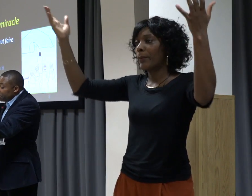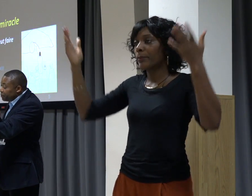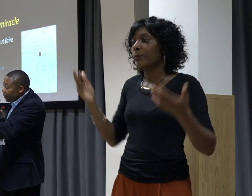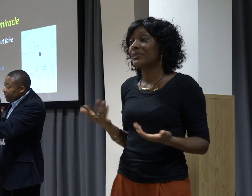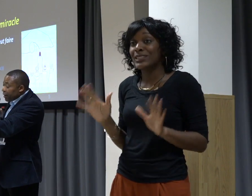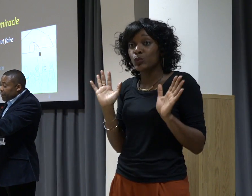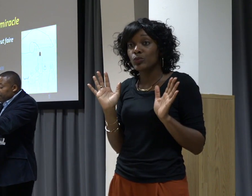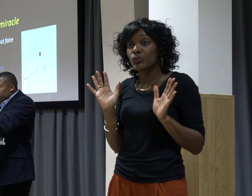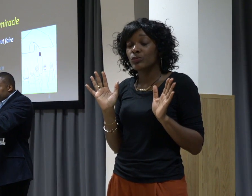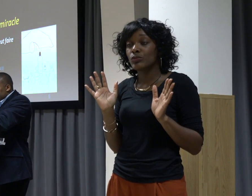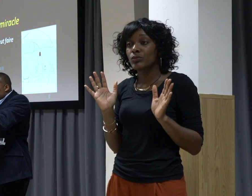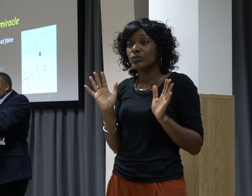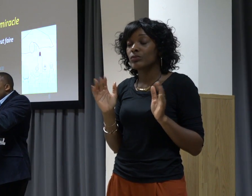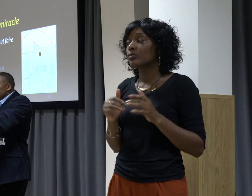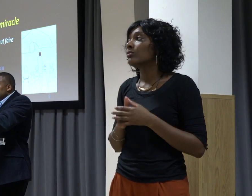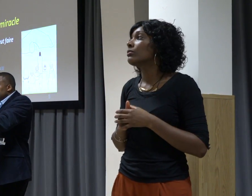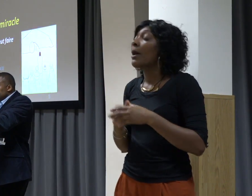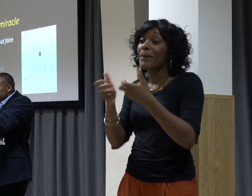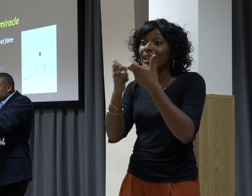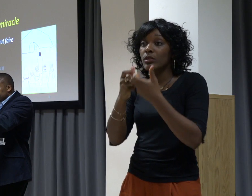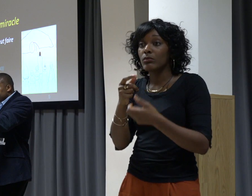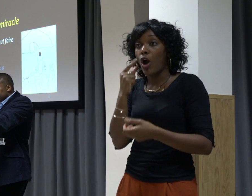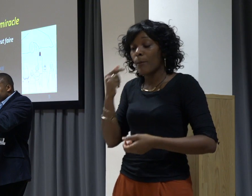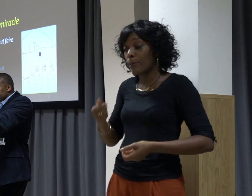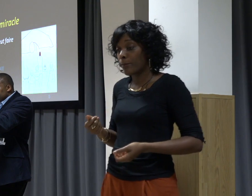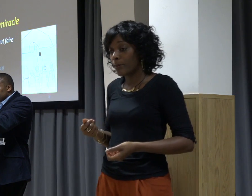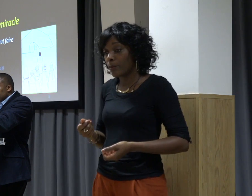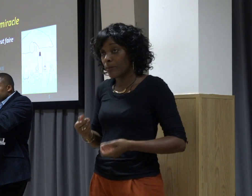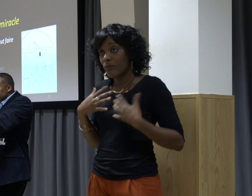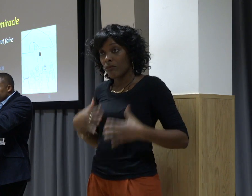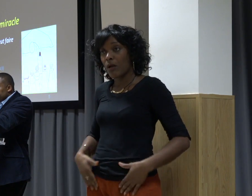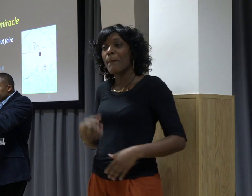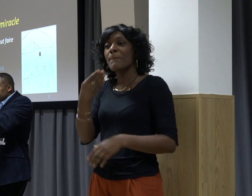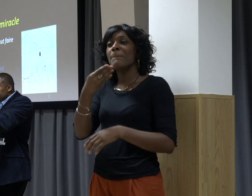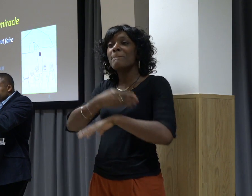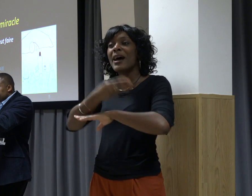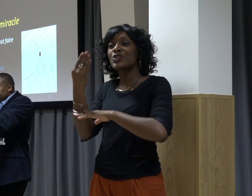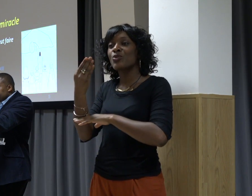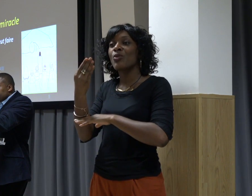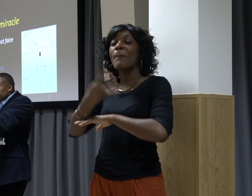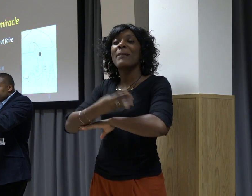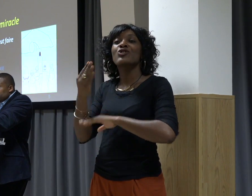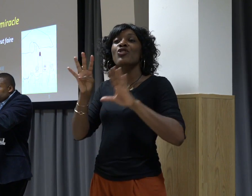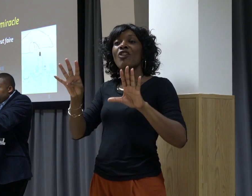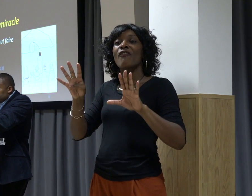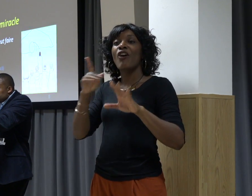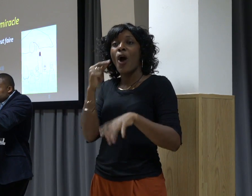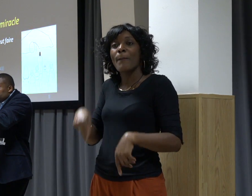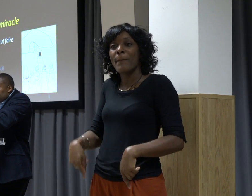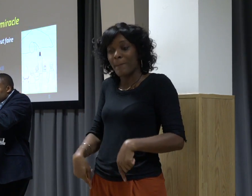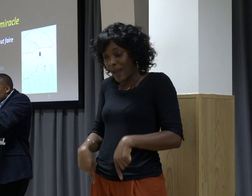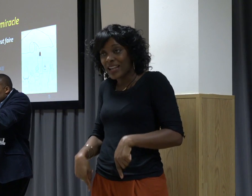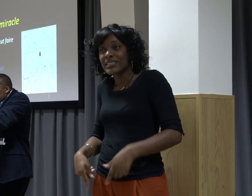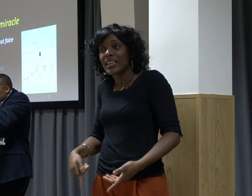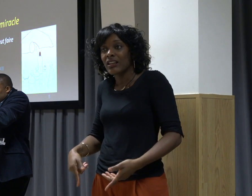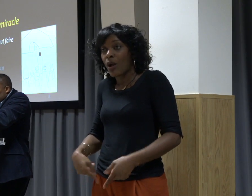exemples de paralytiques dans Matthieu 9. Jésus dit aux paralytiques, je te